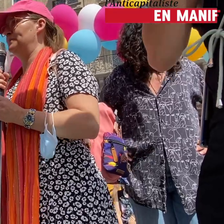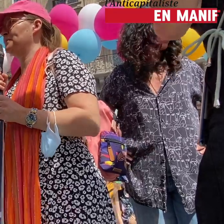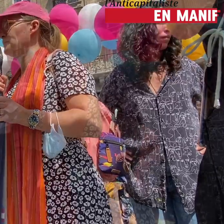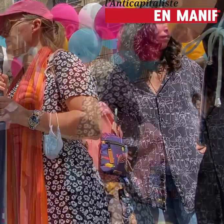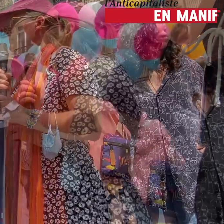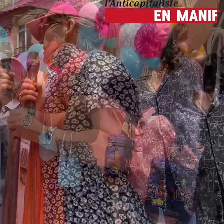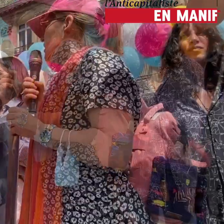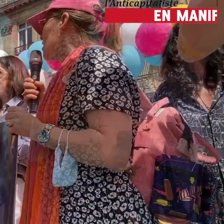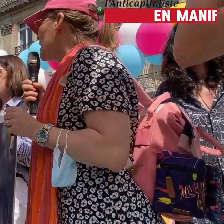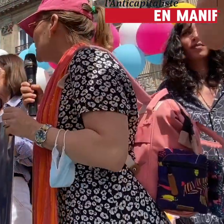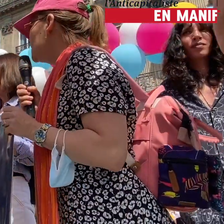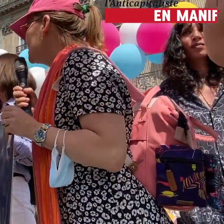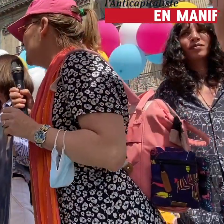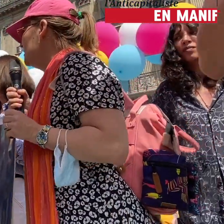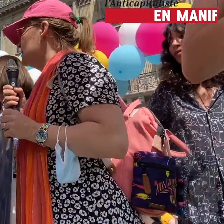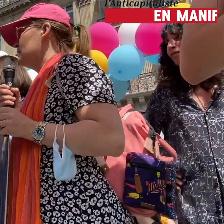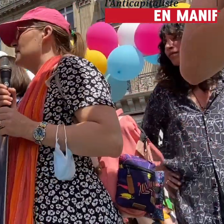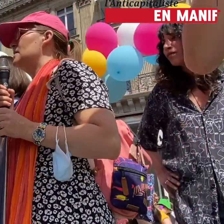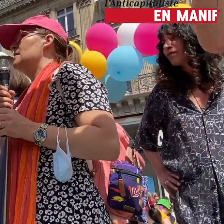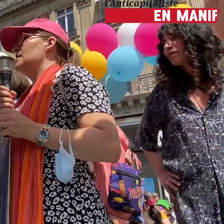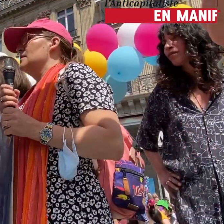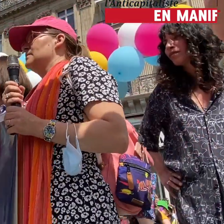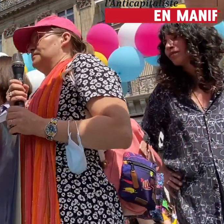d'elle. Et encore à côté,